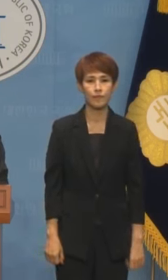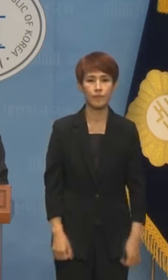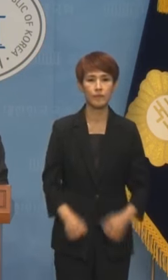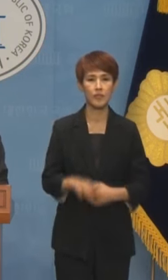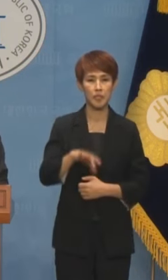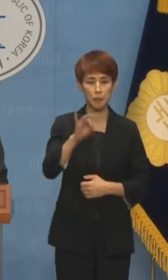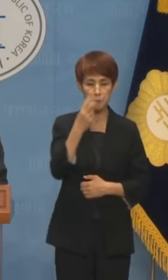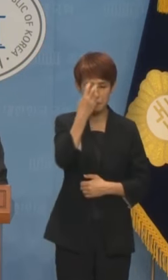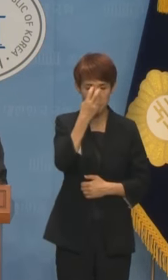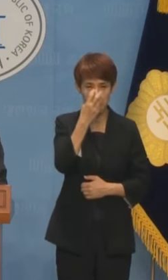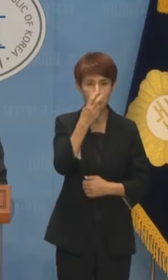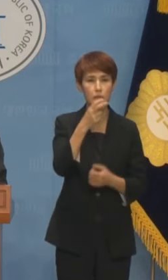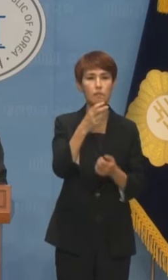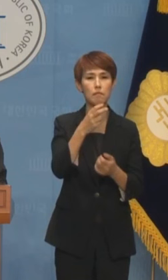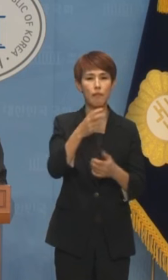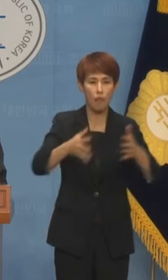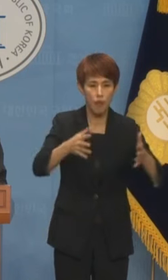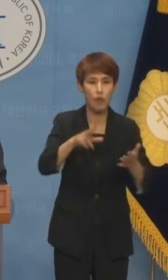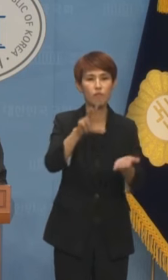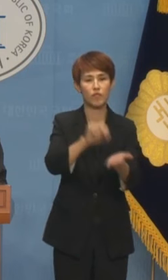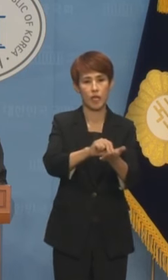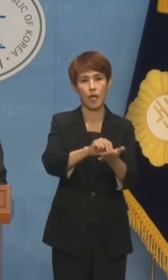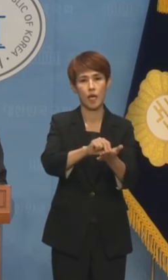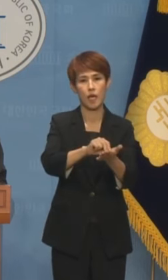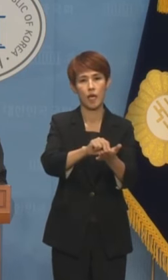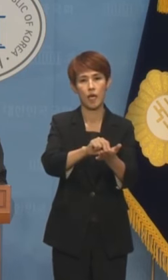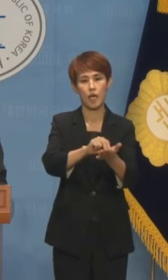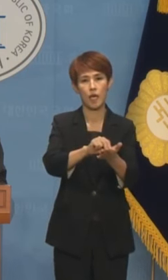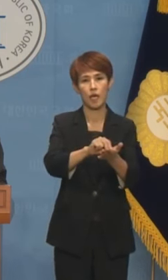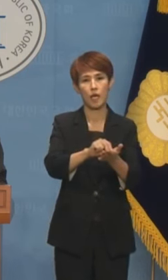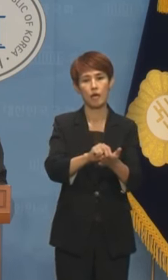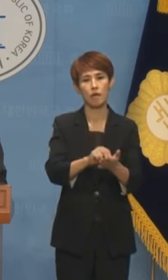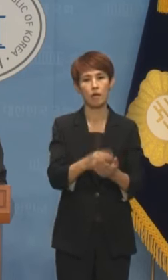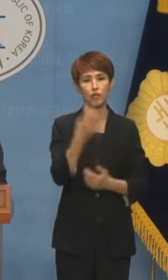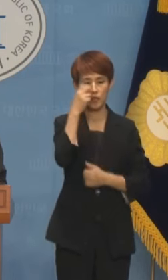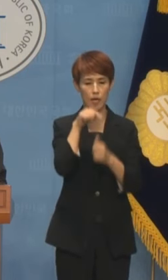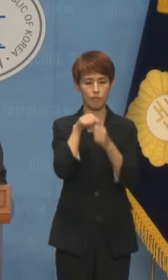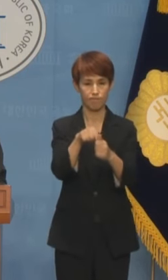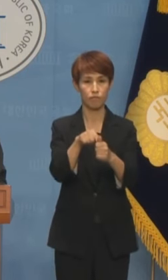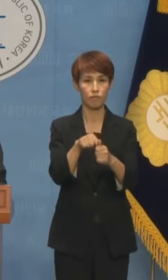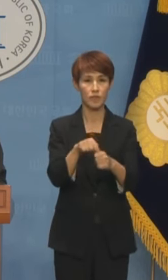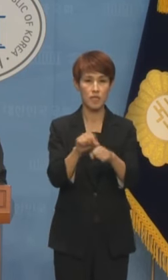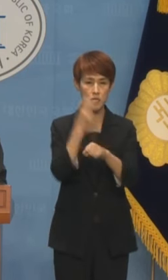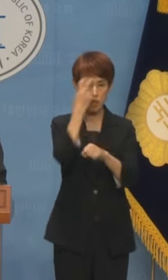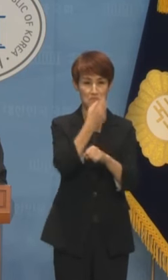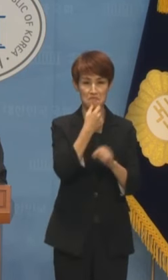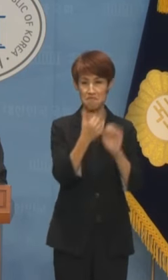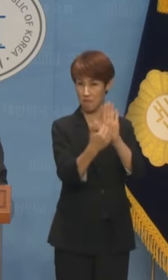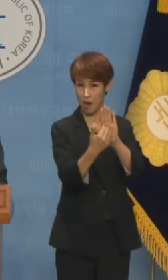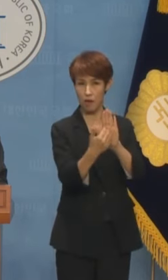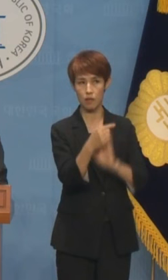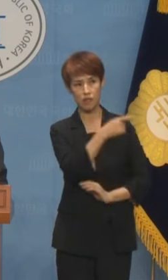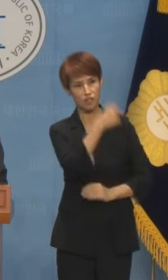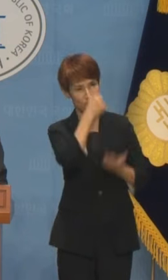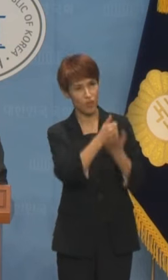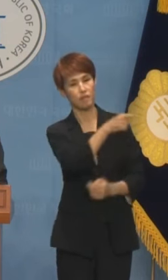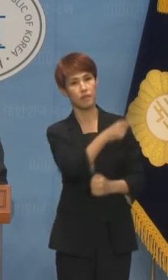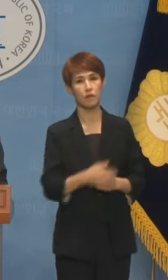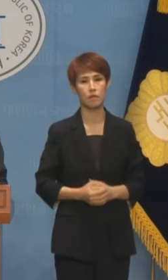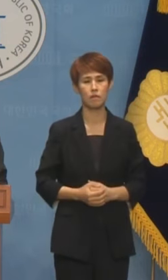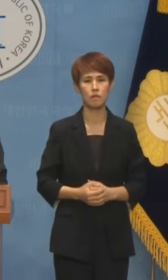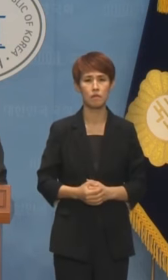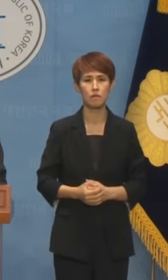초동수사 문제점 개선은 명백한 수사 외압입니다. 특검을 거부하는 자가 범인입니다. 해병대원